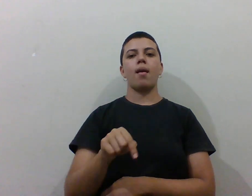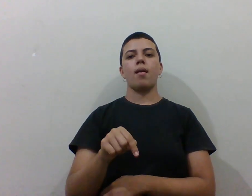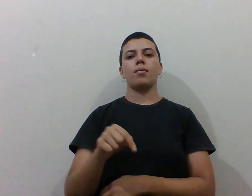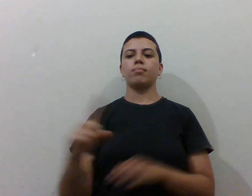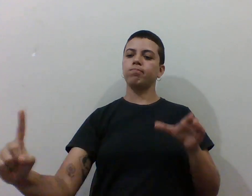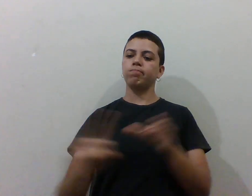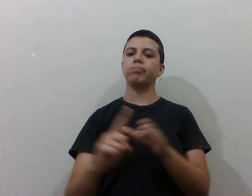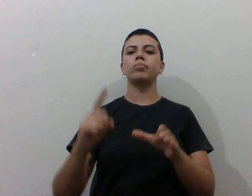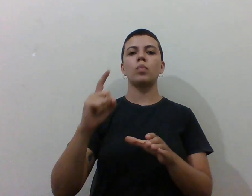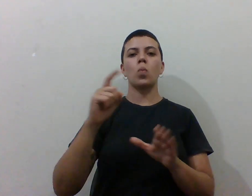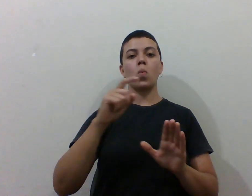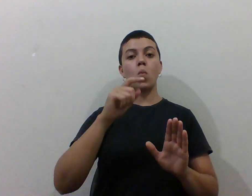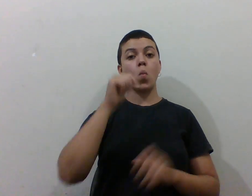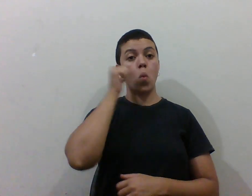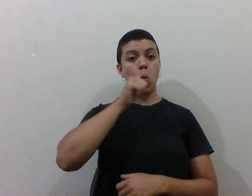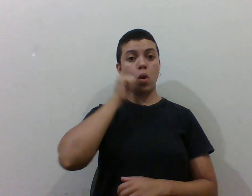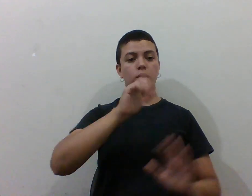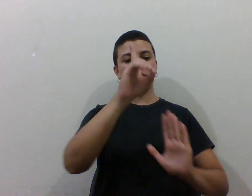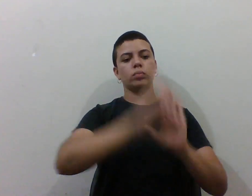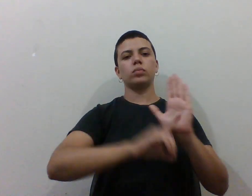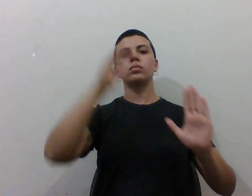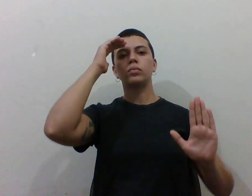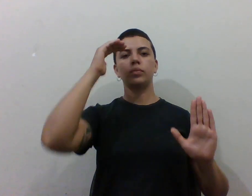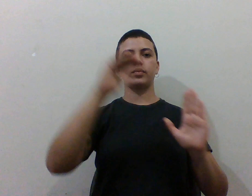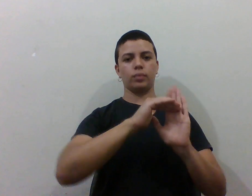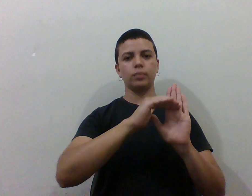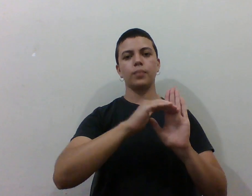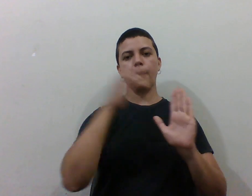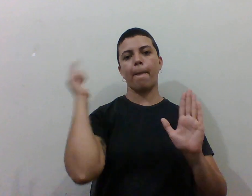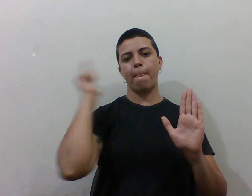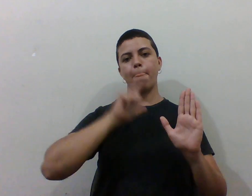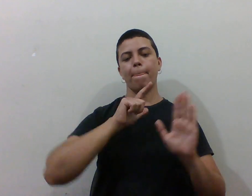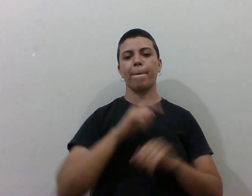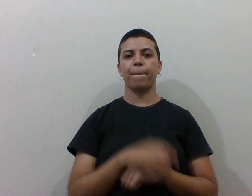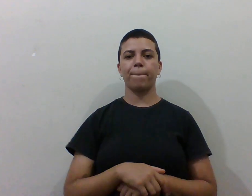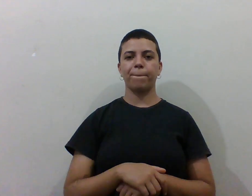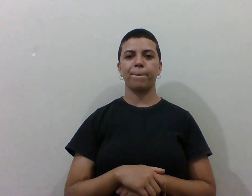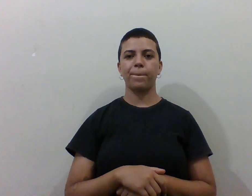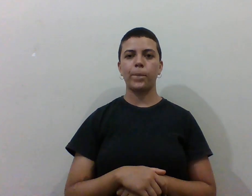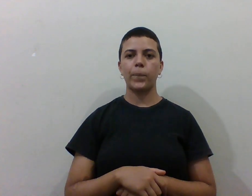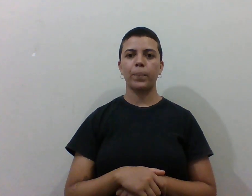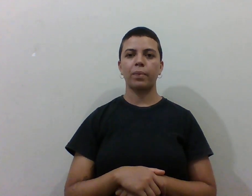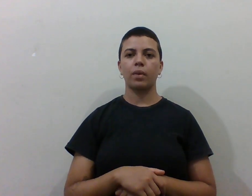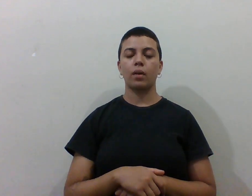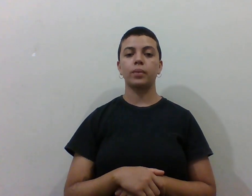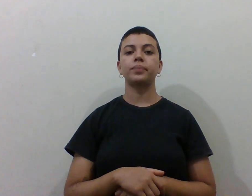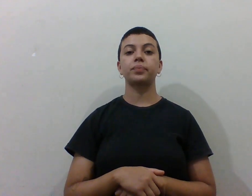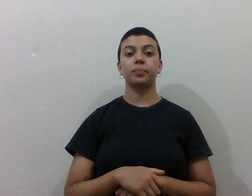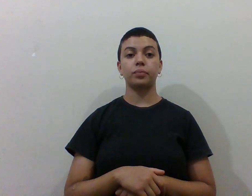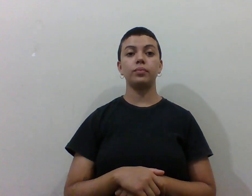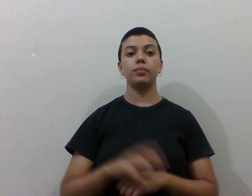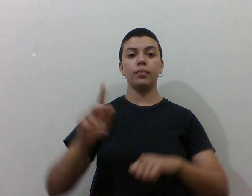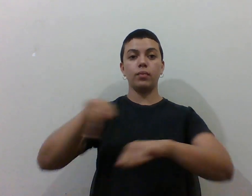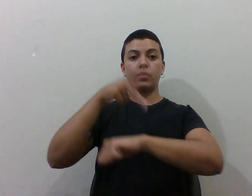proteção da mulher. E foi a partir dessa normativa ou melhor, desculpe, dessa decisão internacional que o Brasil se